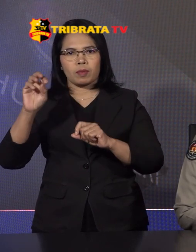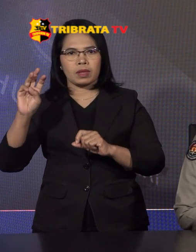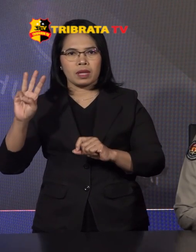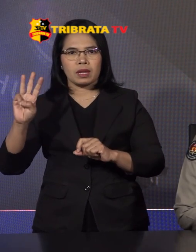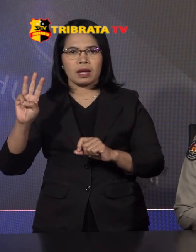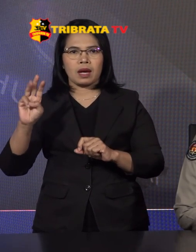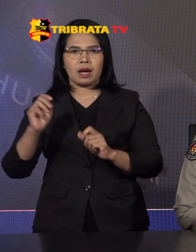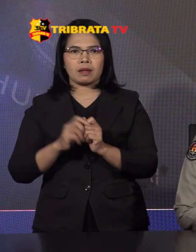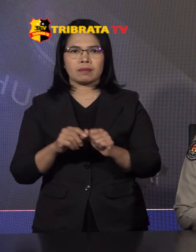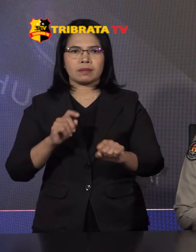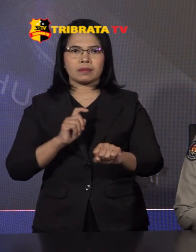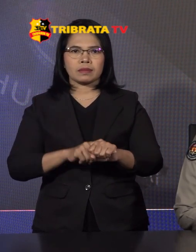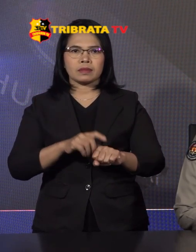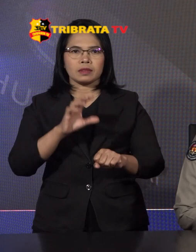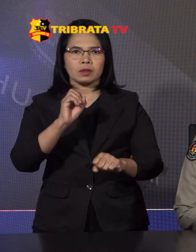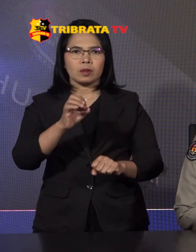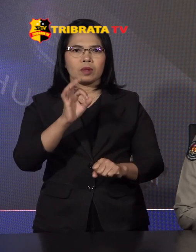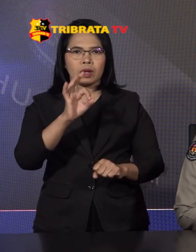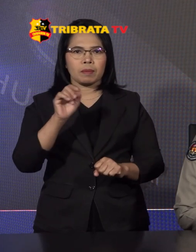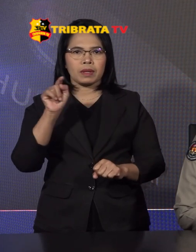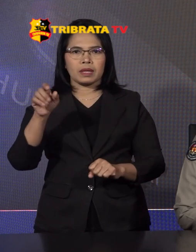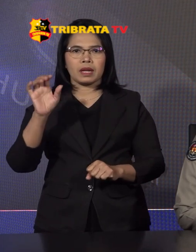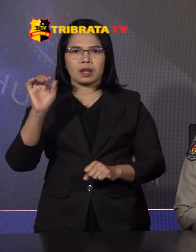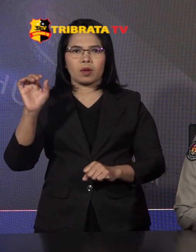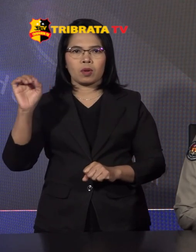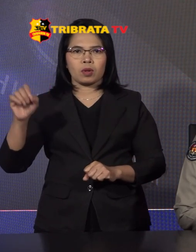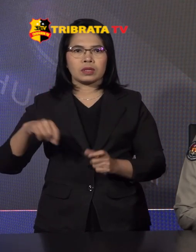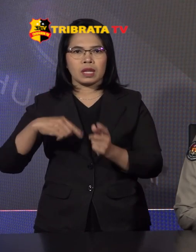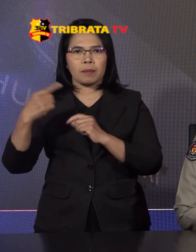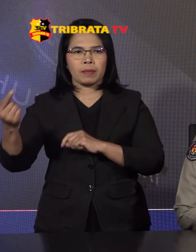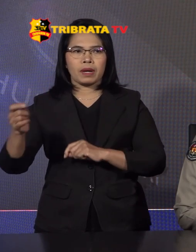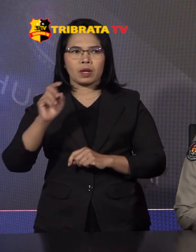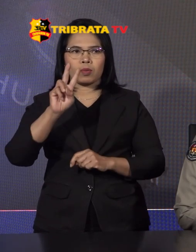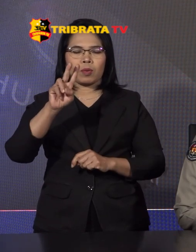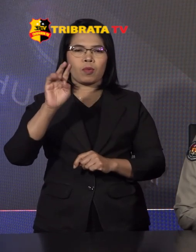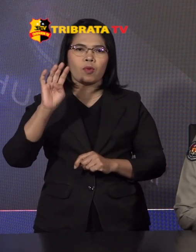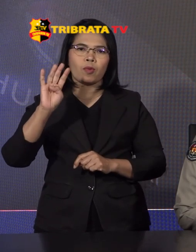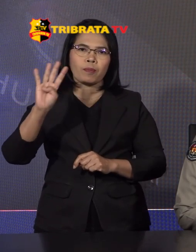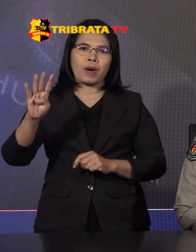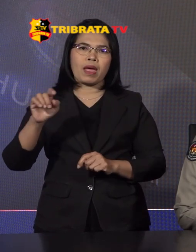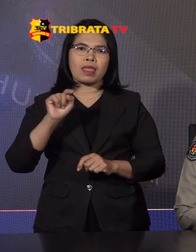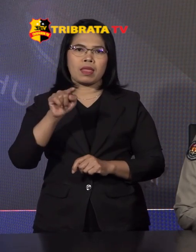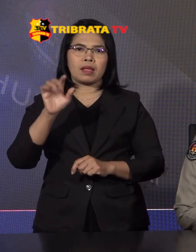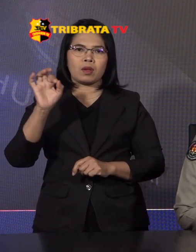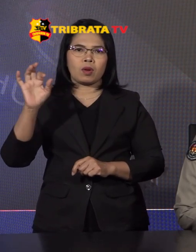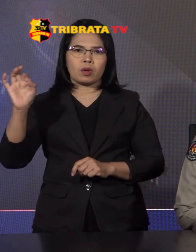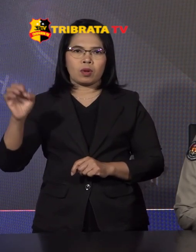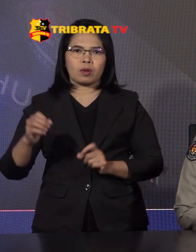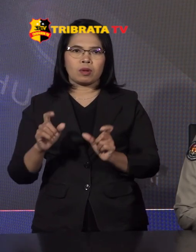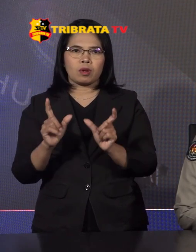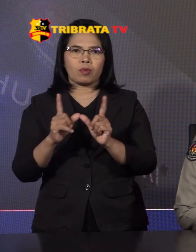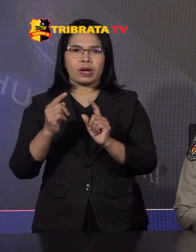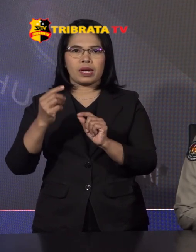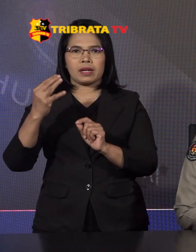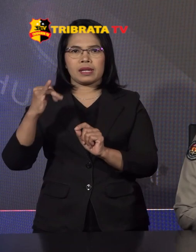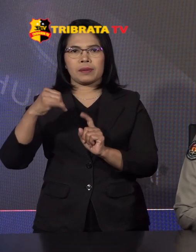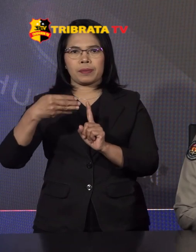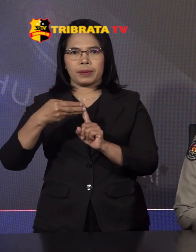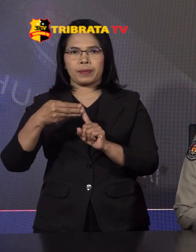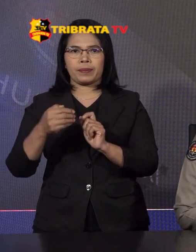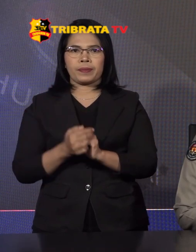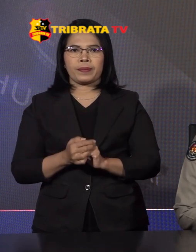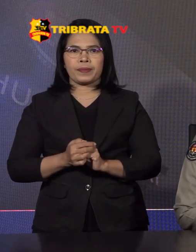pukul 08.00 sampai dengan 24.0 waktu indonesia barat